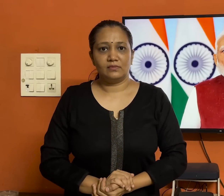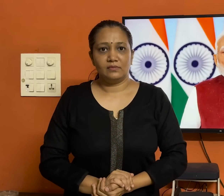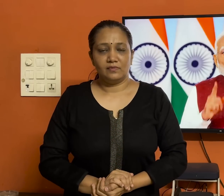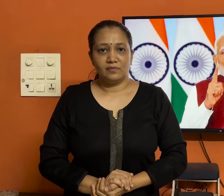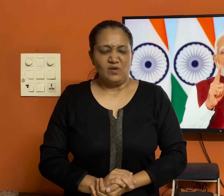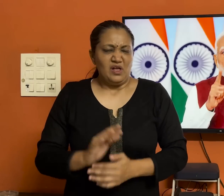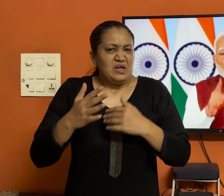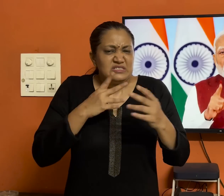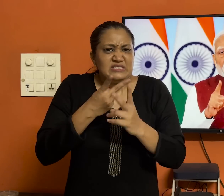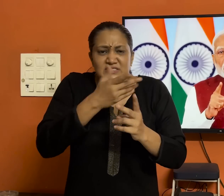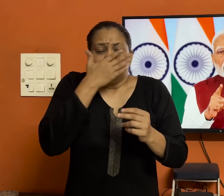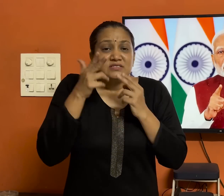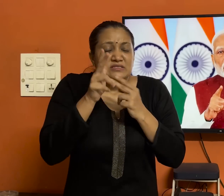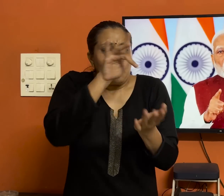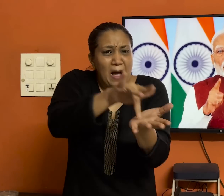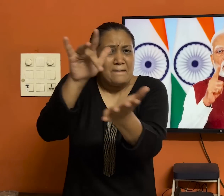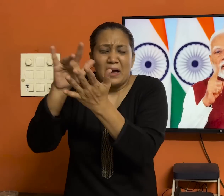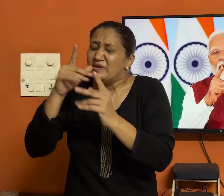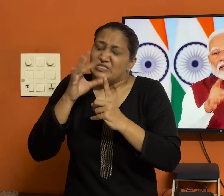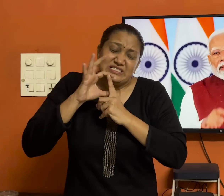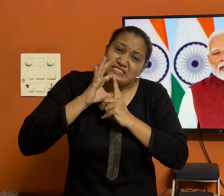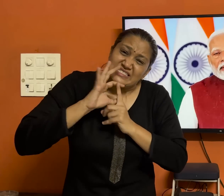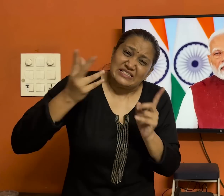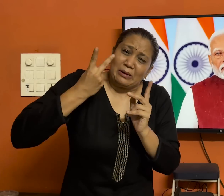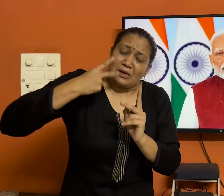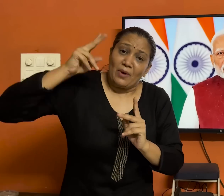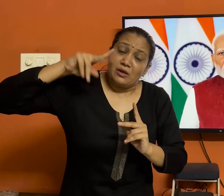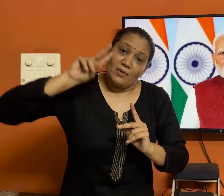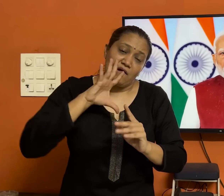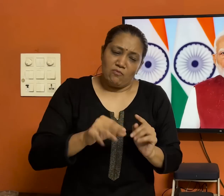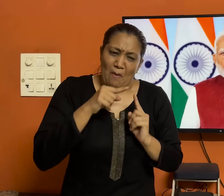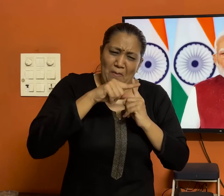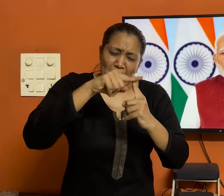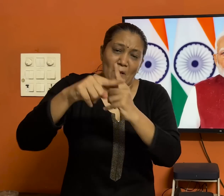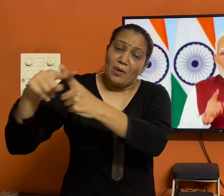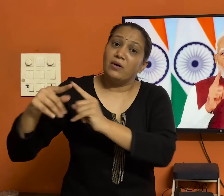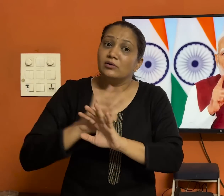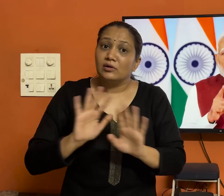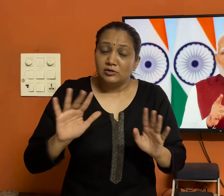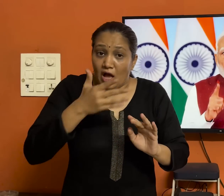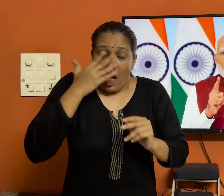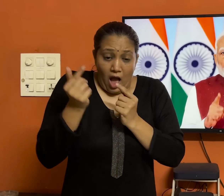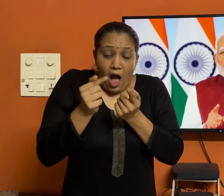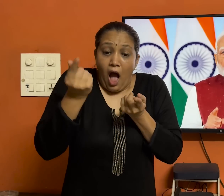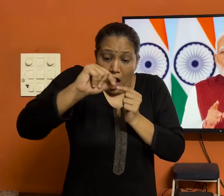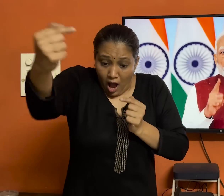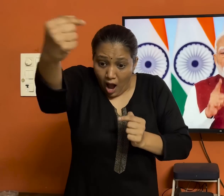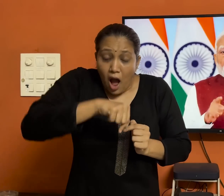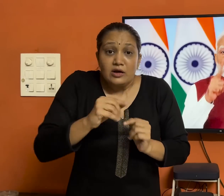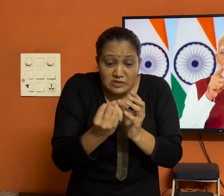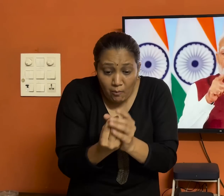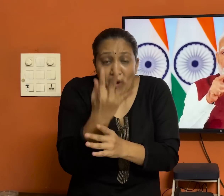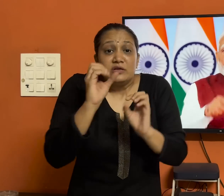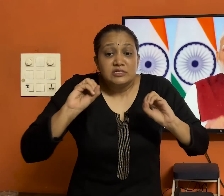हर उस जगह जाकर कठोर कार्रवाई करेंगे जहां से आतंक की